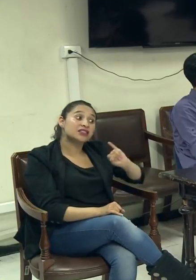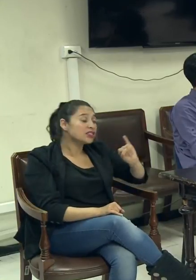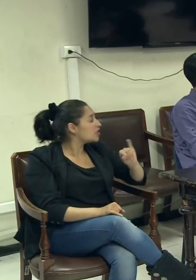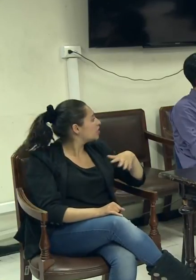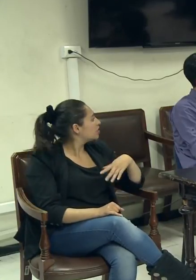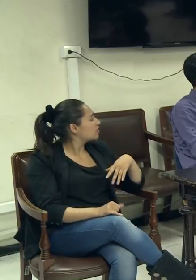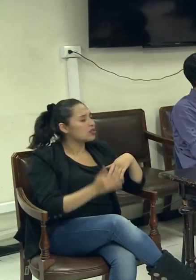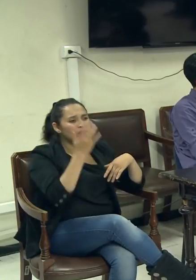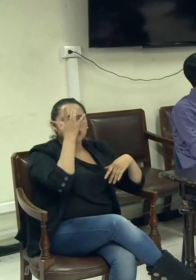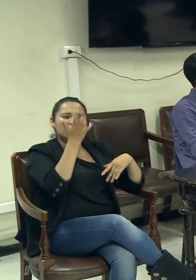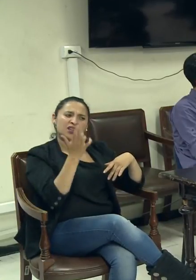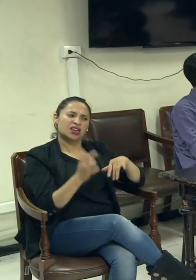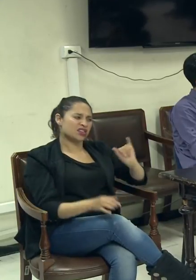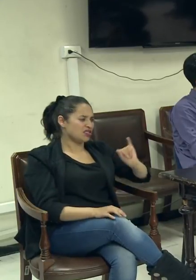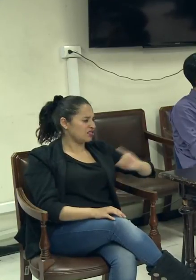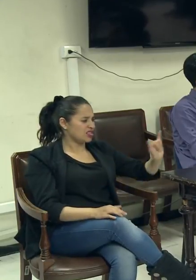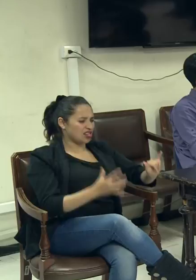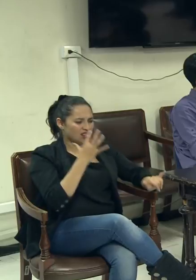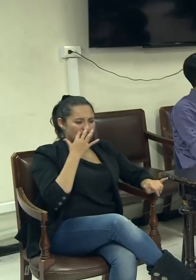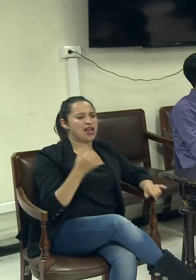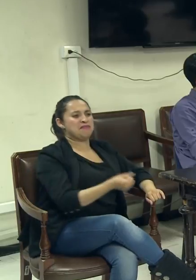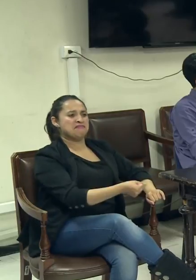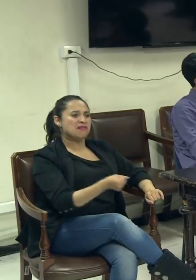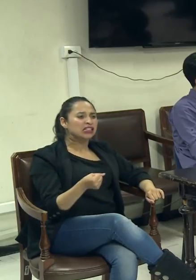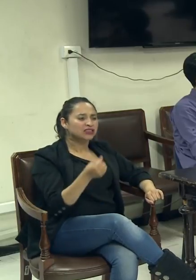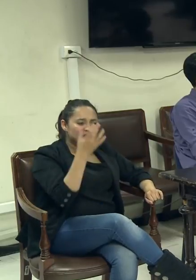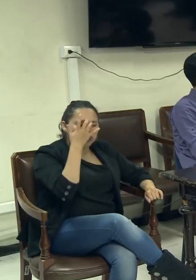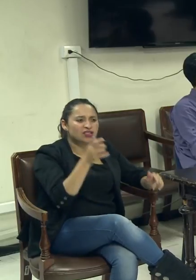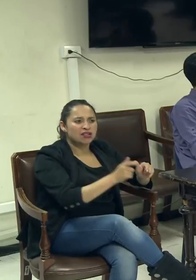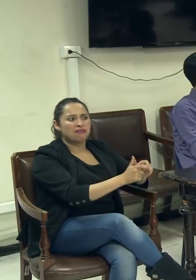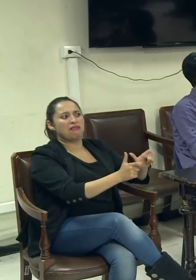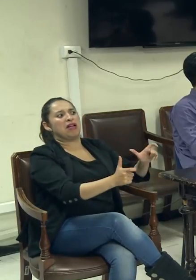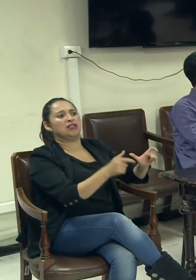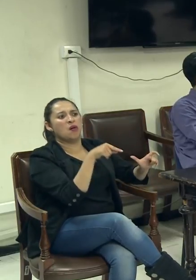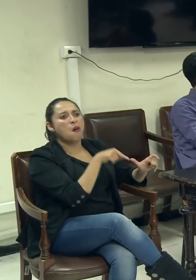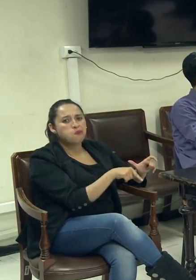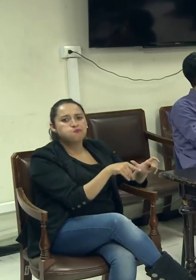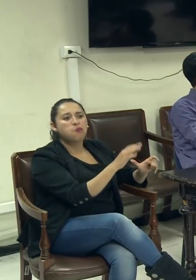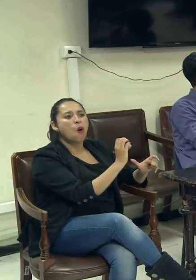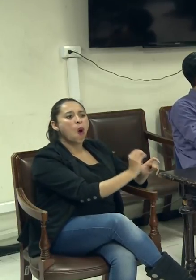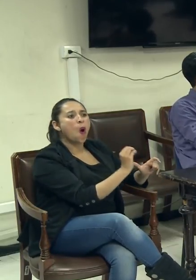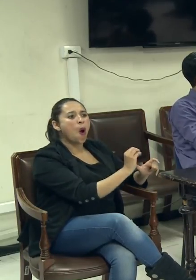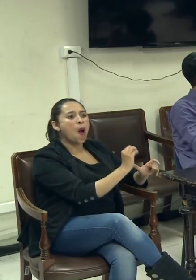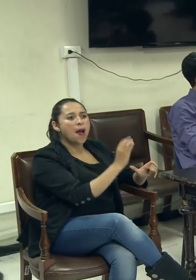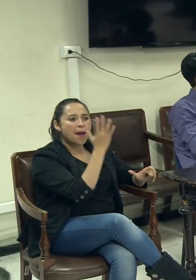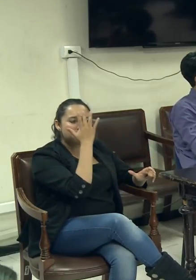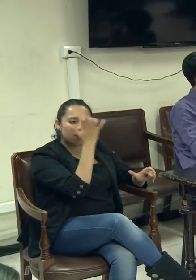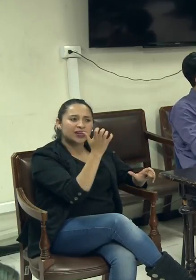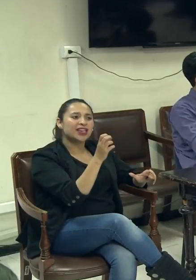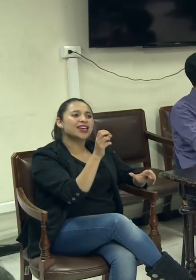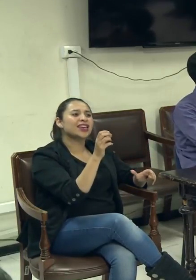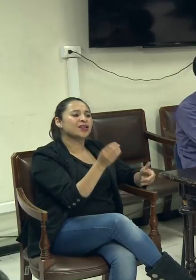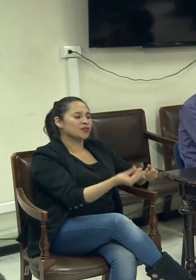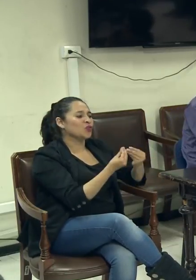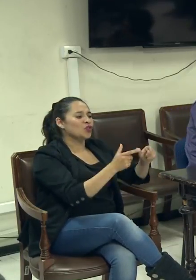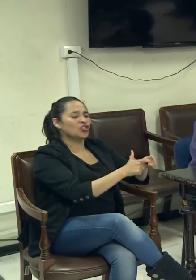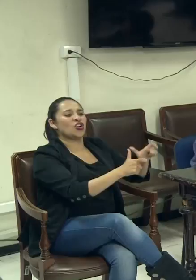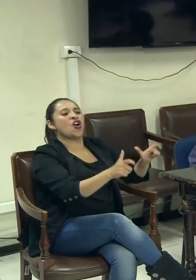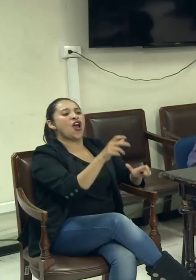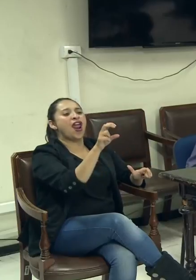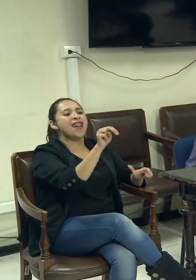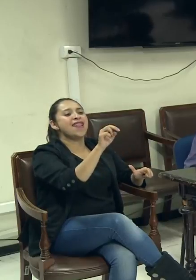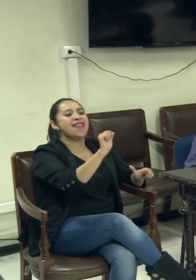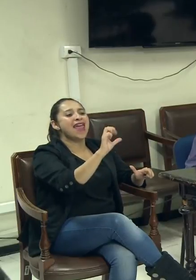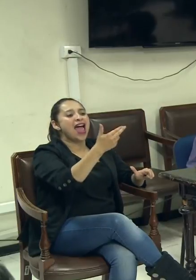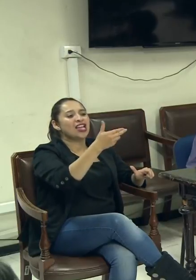qué tantos machos de izquierda? ¿Por qué tanto Nacho progre? ¿Por qué yo